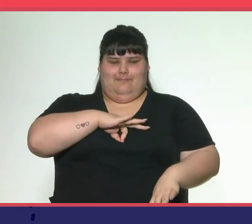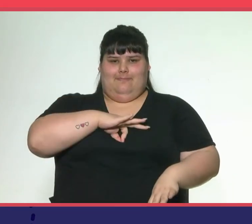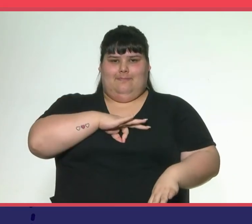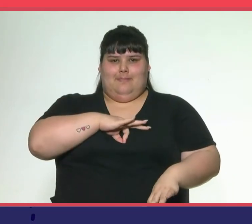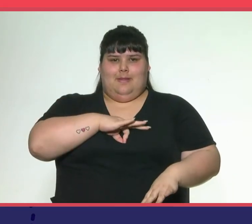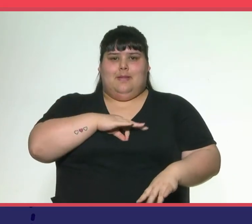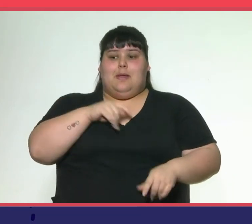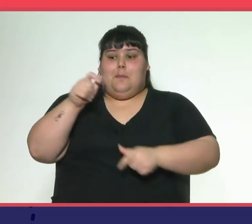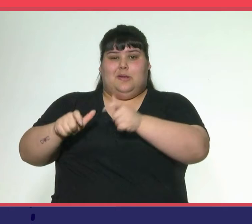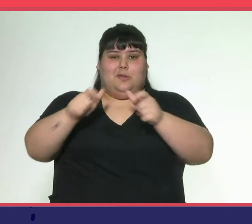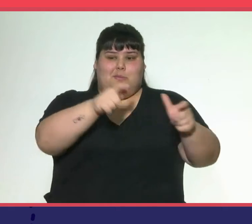persona